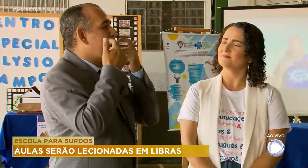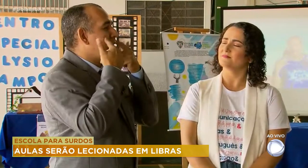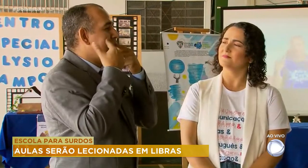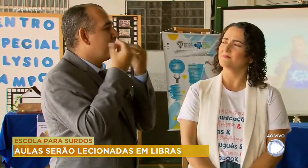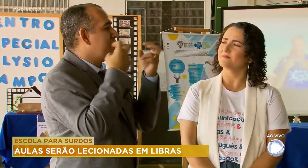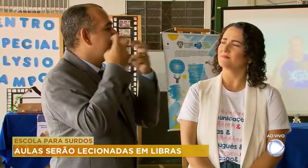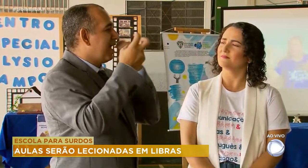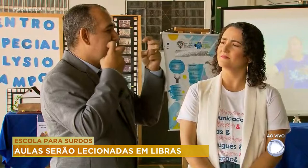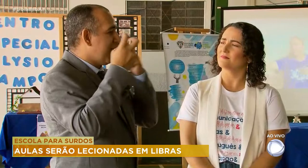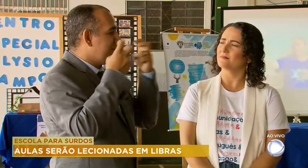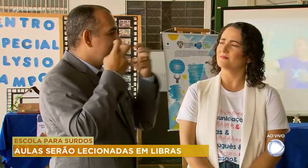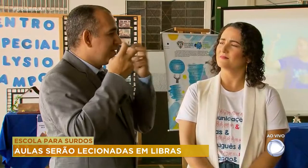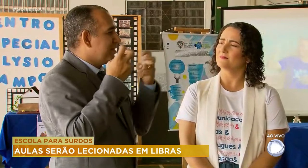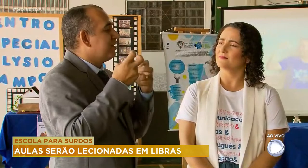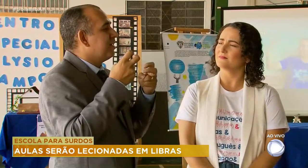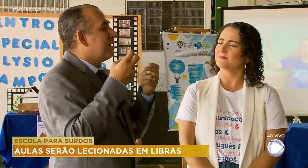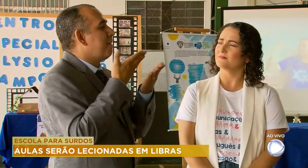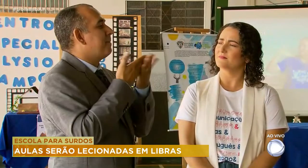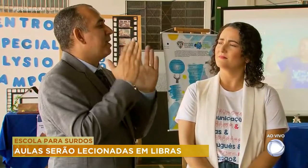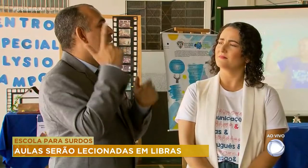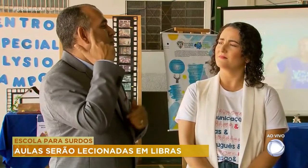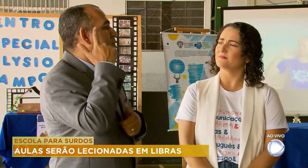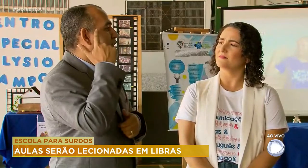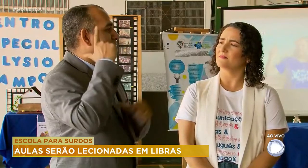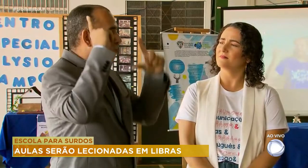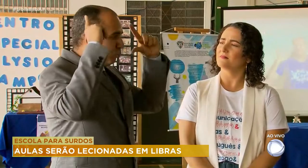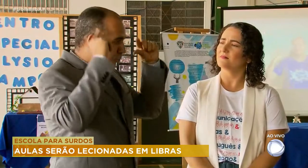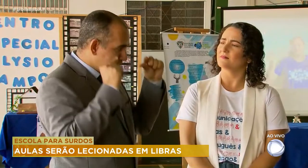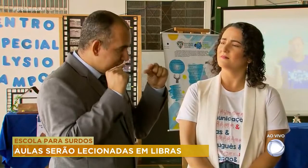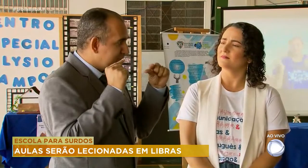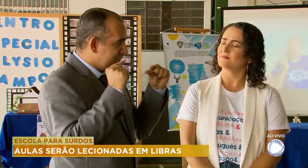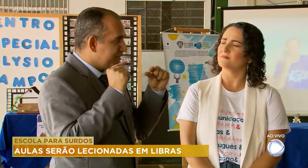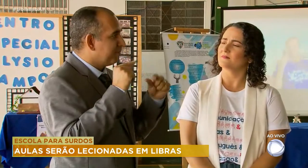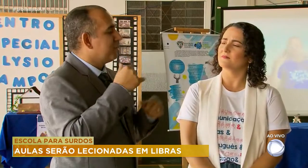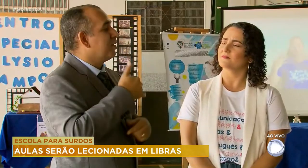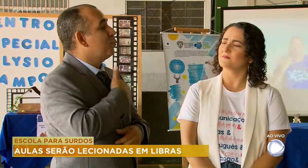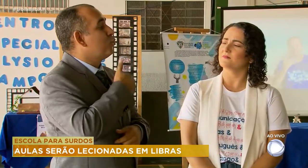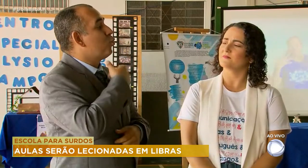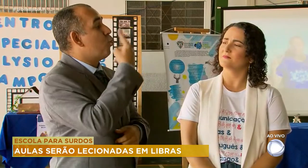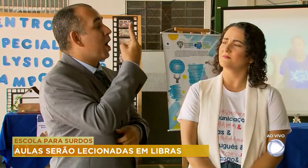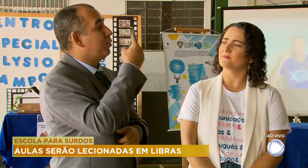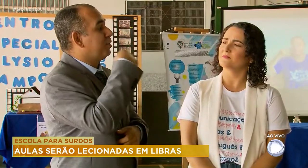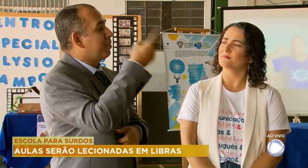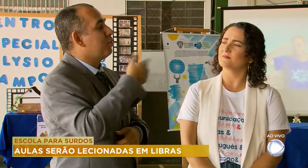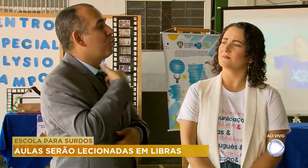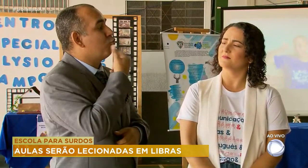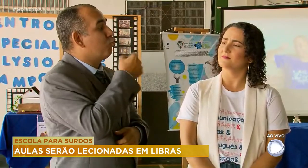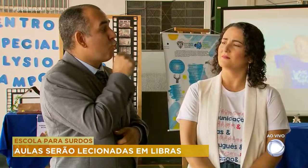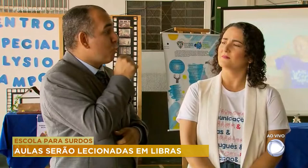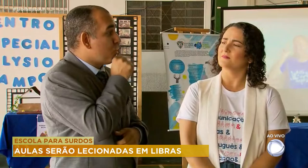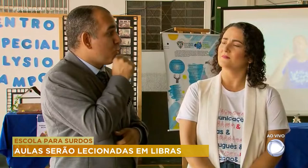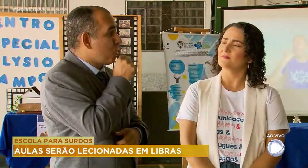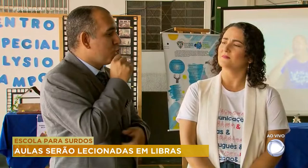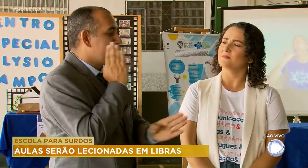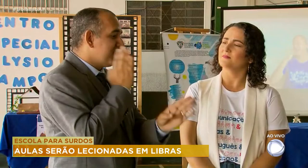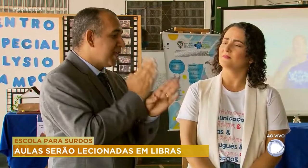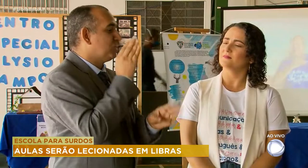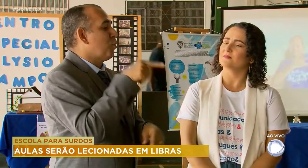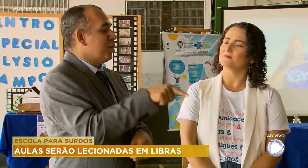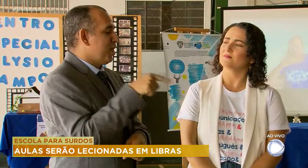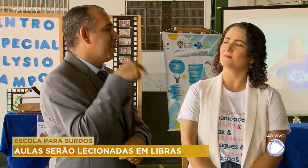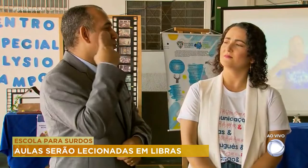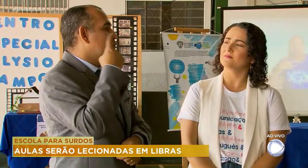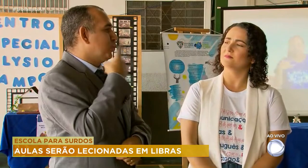tive muita febre, uma febre muito alta. E a minha mãe percebeu que eu tive essa perda auditiva. E com um ano,